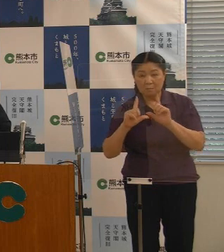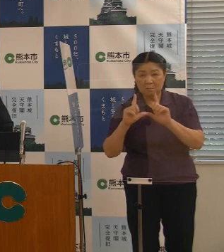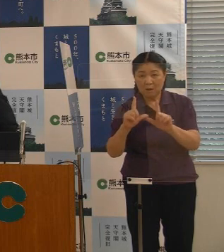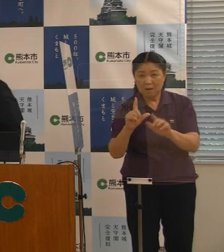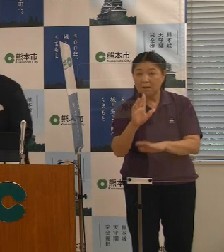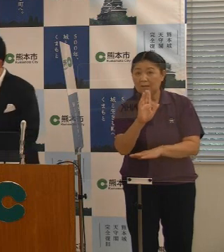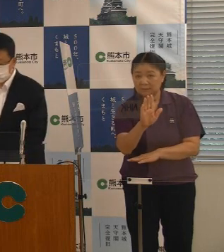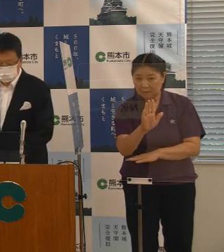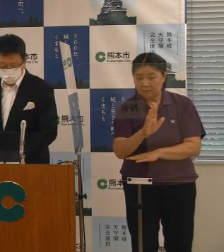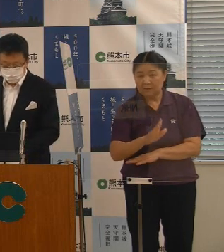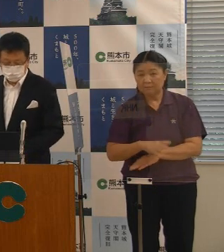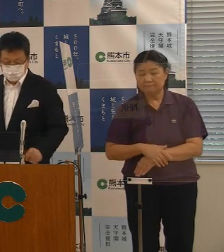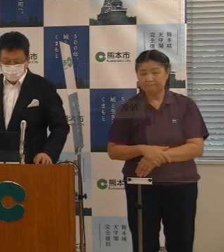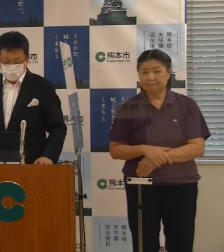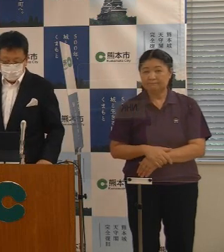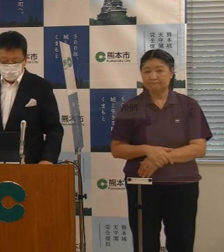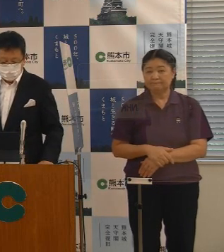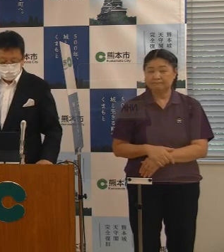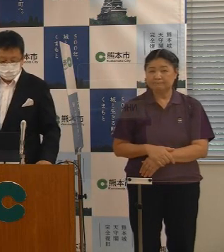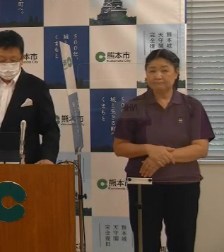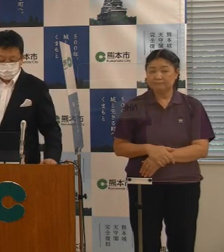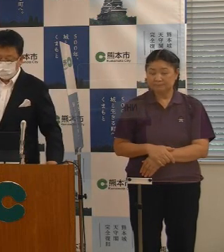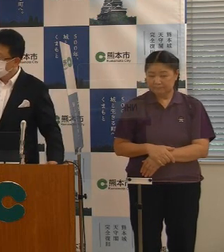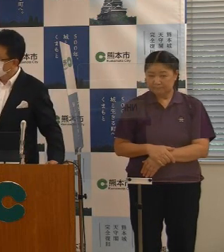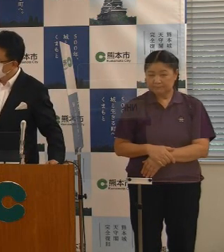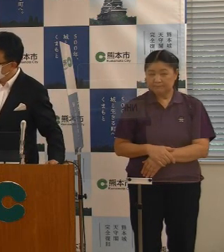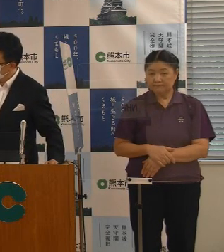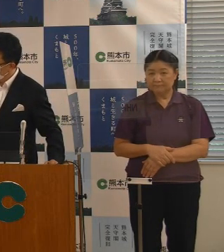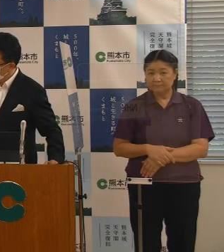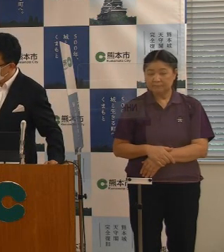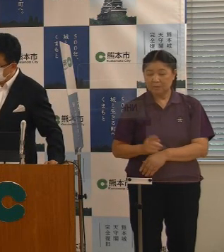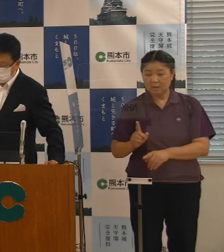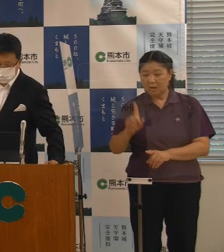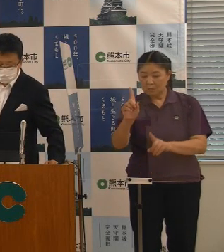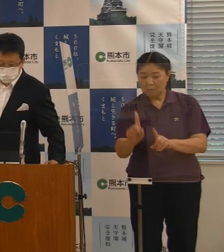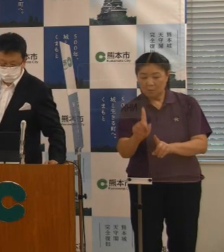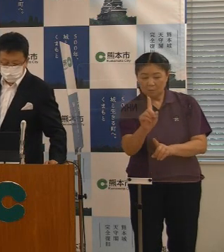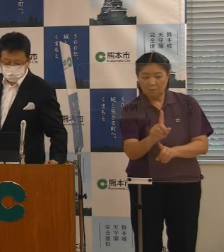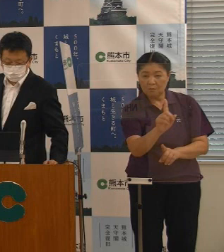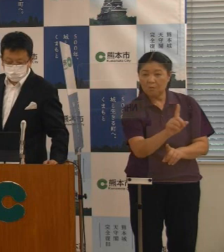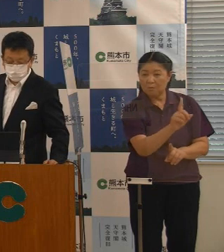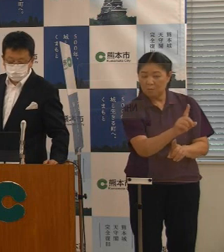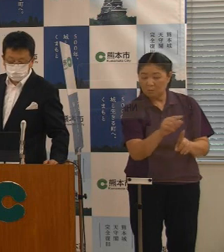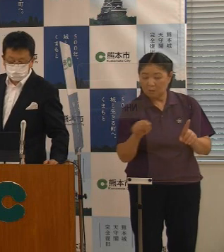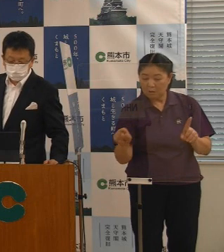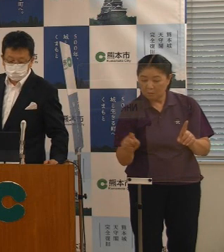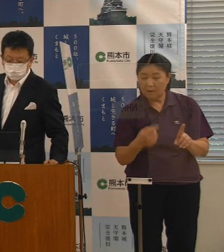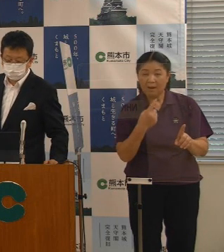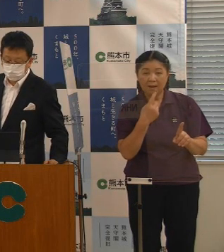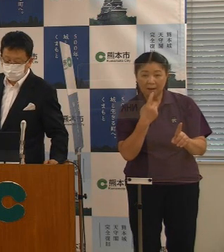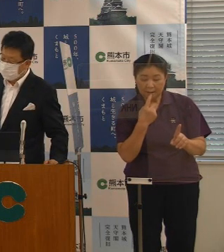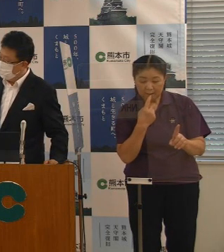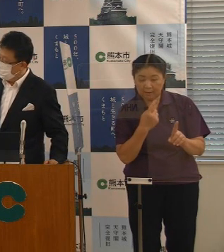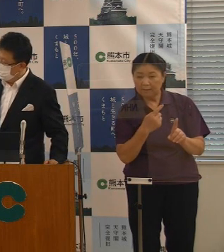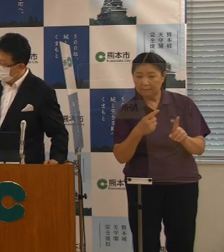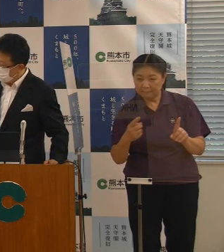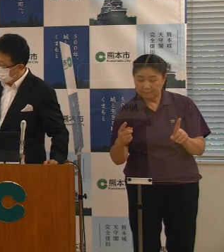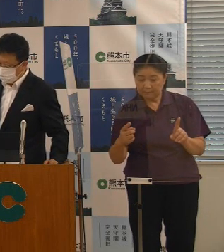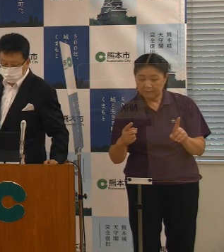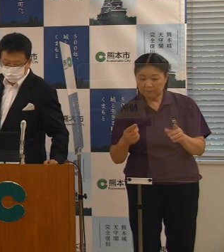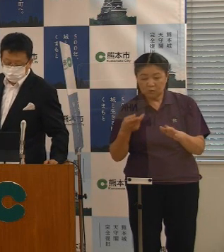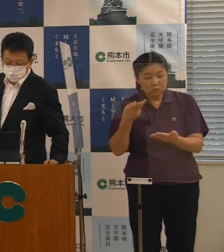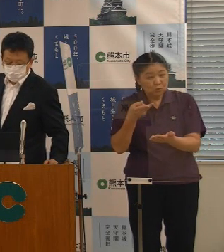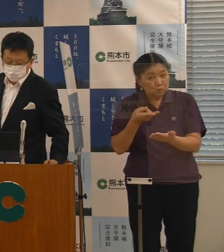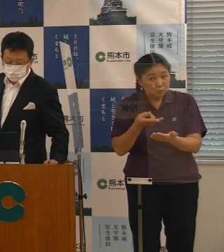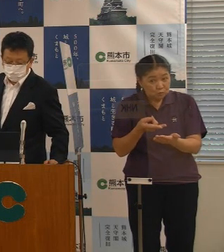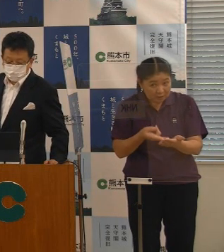期間ということになります。そして棒グラフは下からこの赤からですね、入